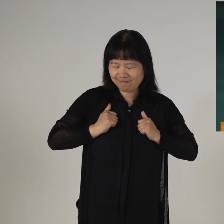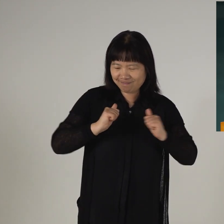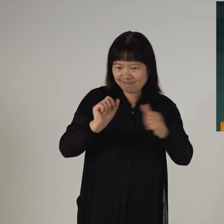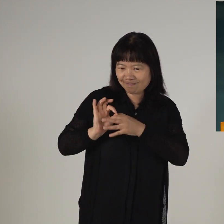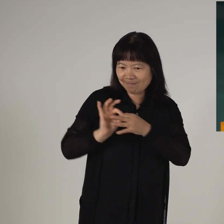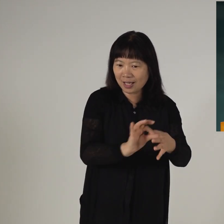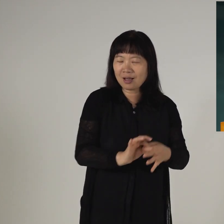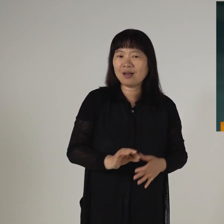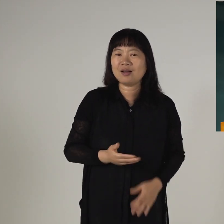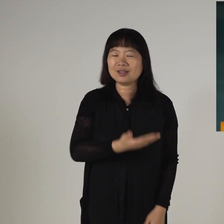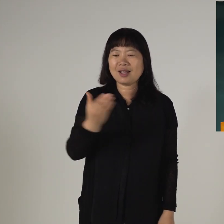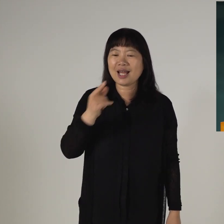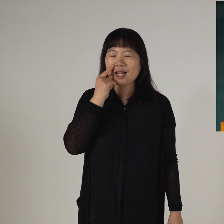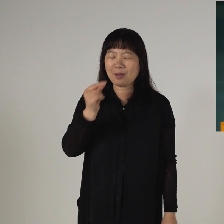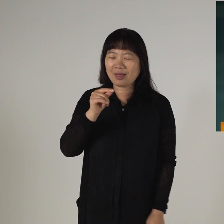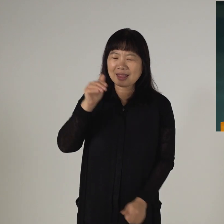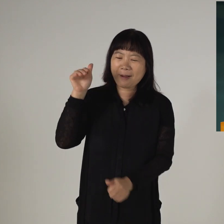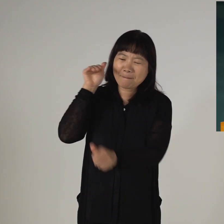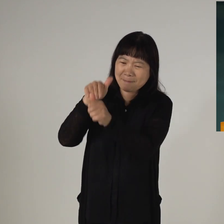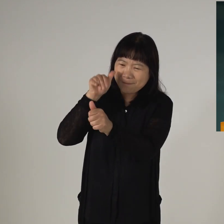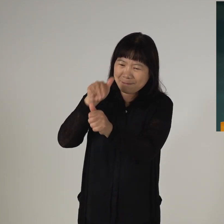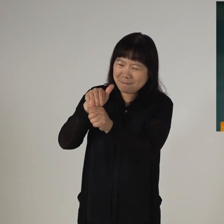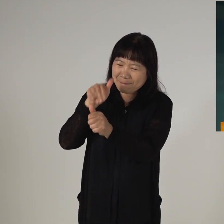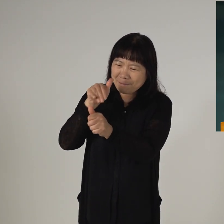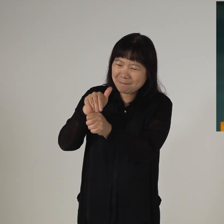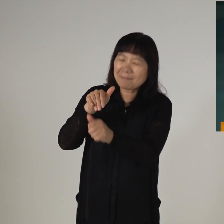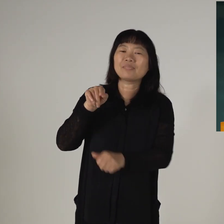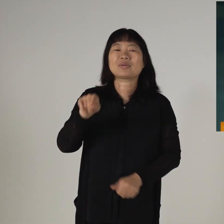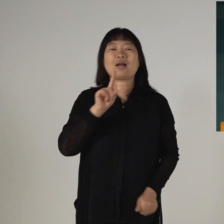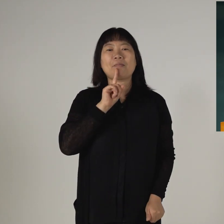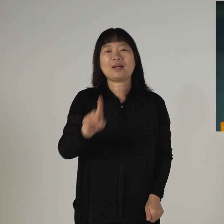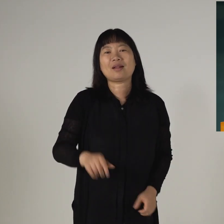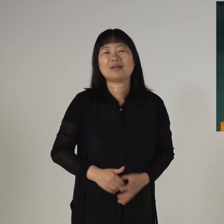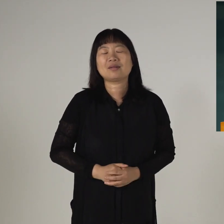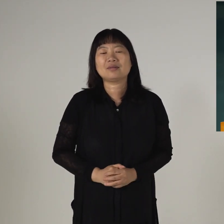너희 일본을 괴롭힐 거다. 그런 얘기를 합니다.